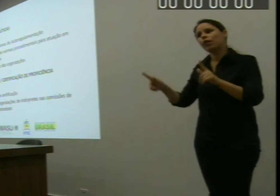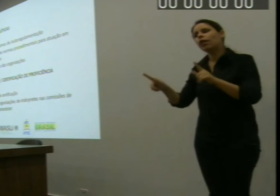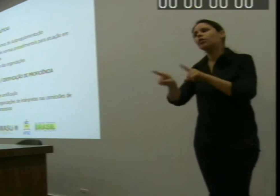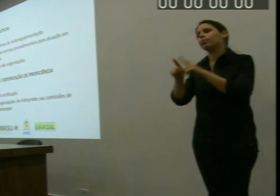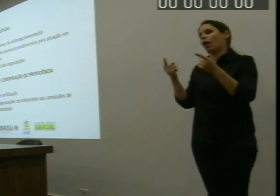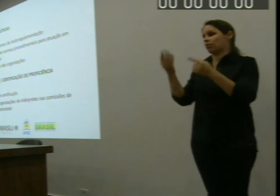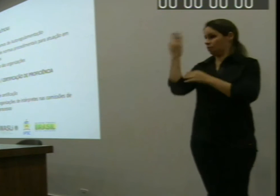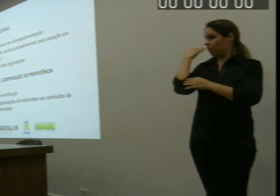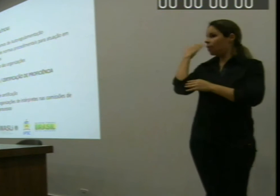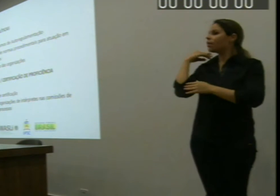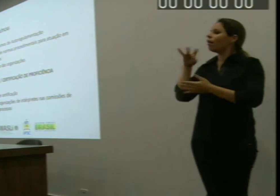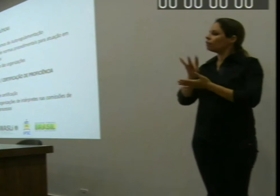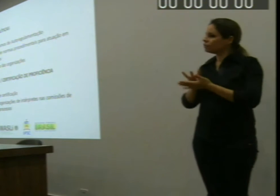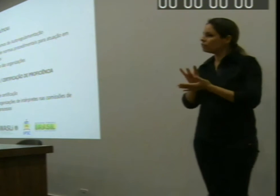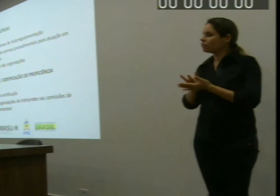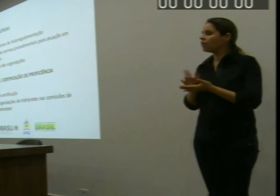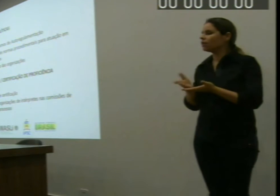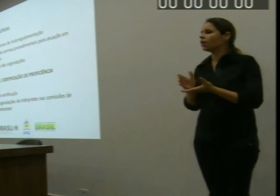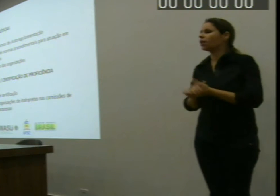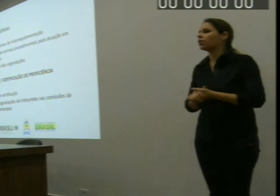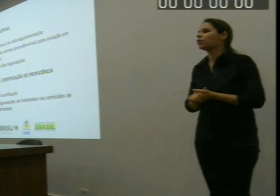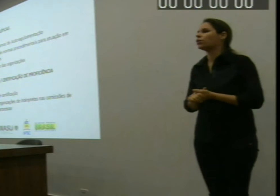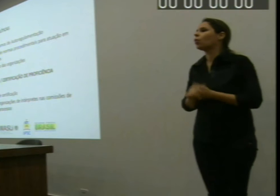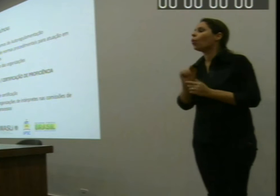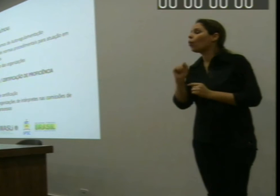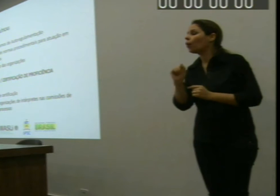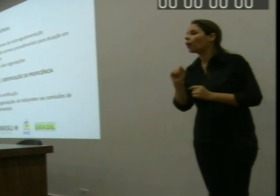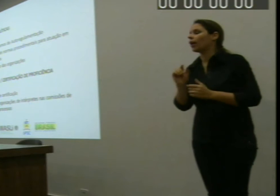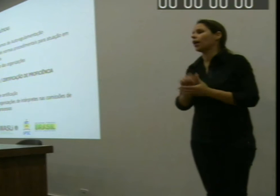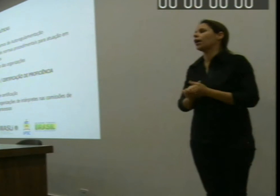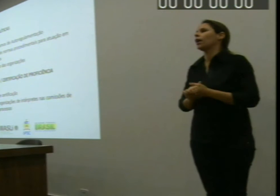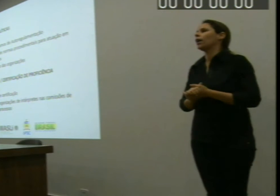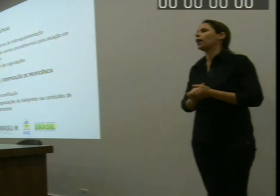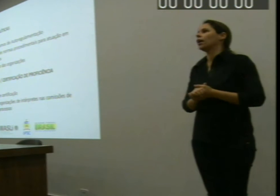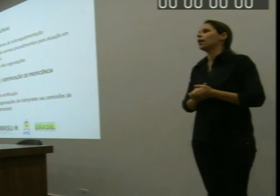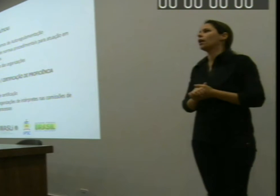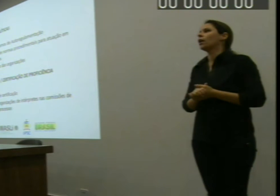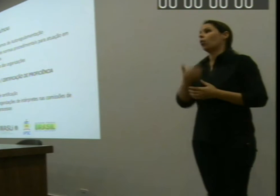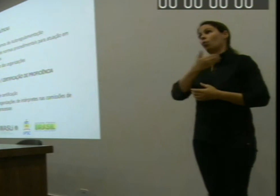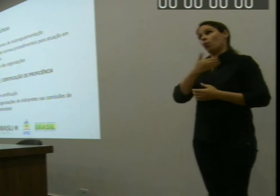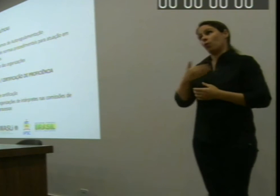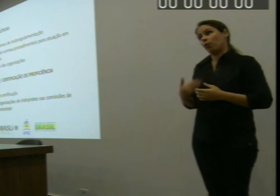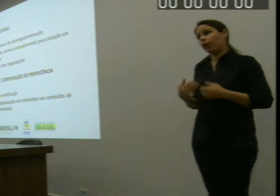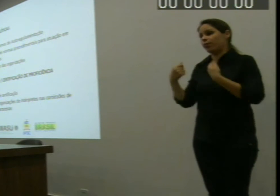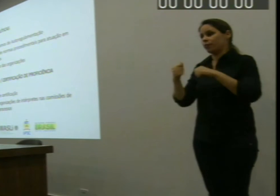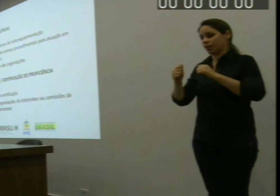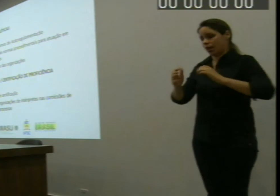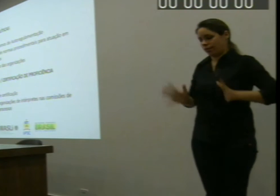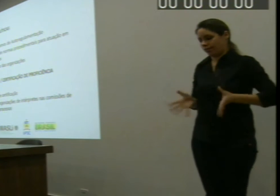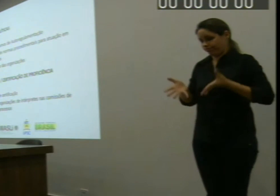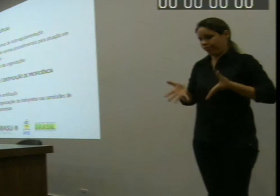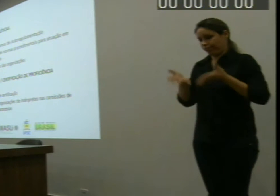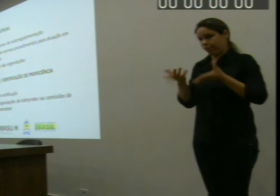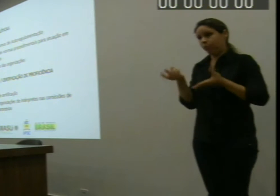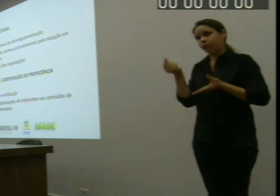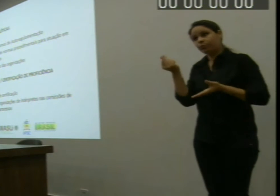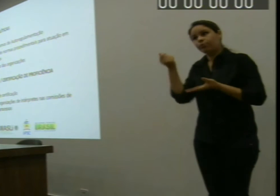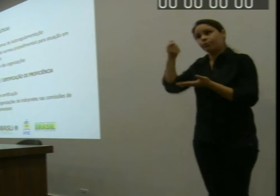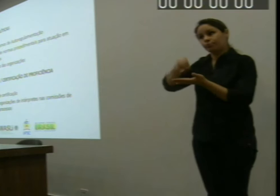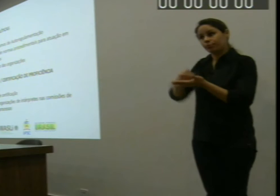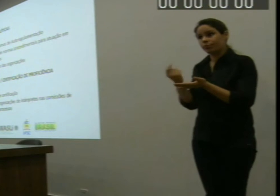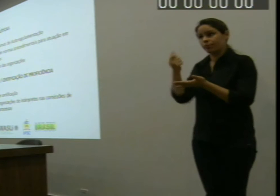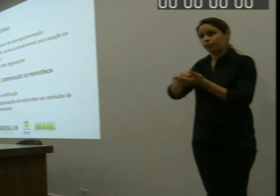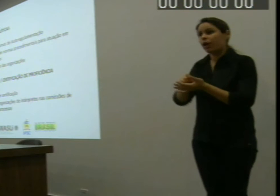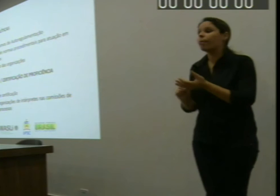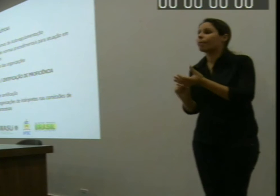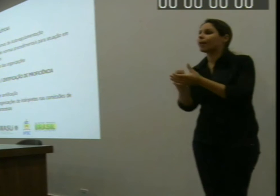real e até hoje eu acredito que isso ainda seja real que é o fato de que o Governo deveria investir um um um dinheiro muito elevado pra criação